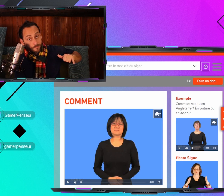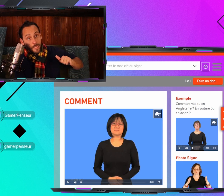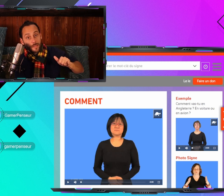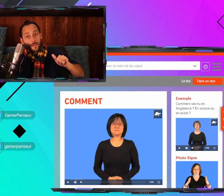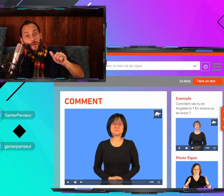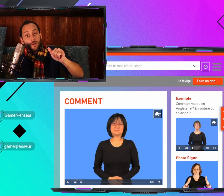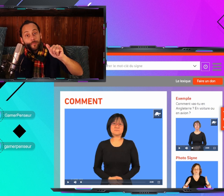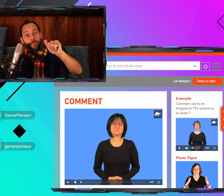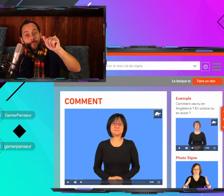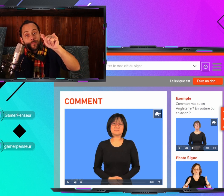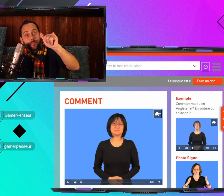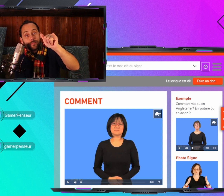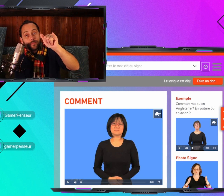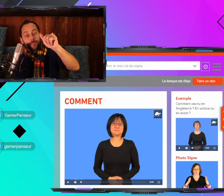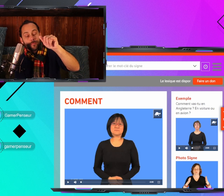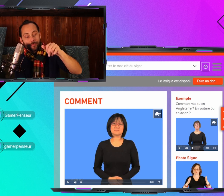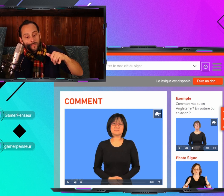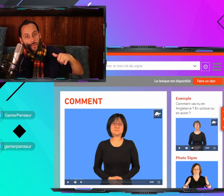Mais qui décolle.